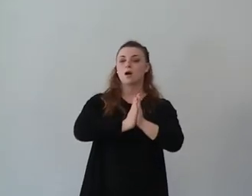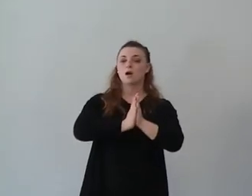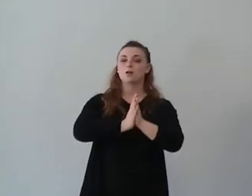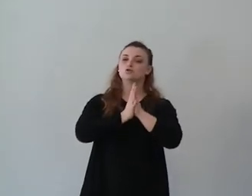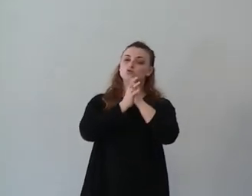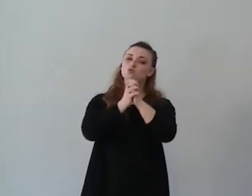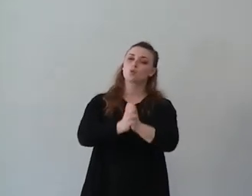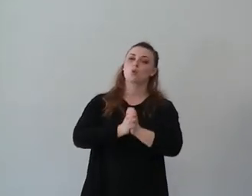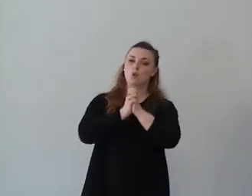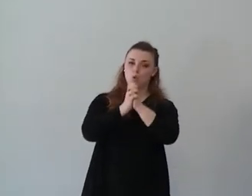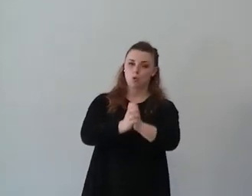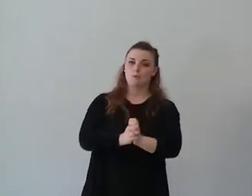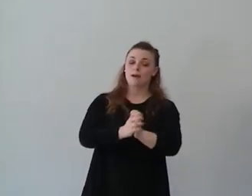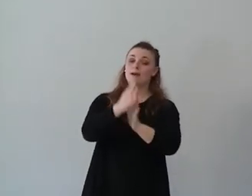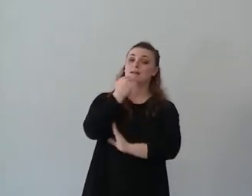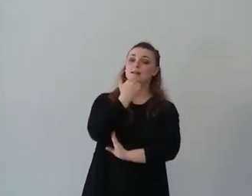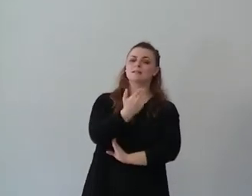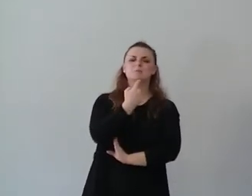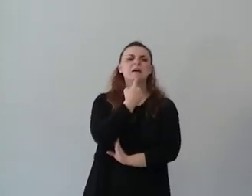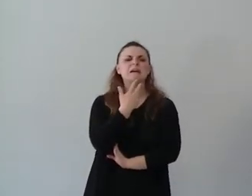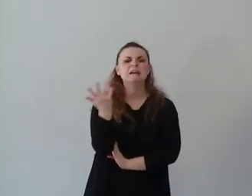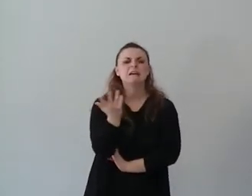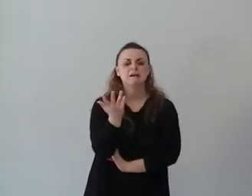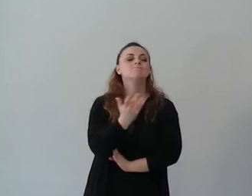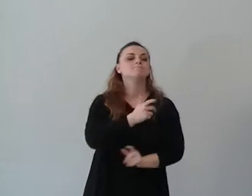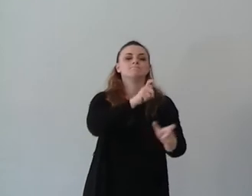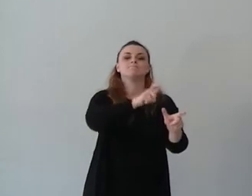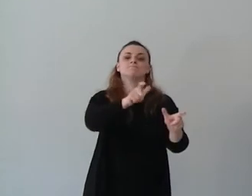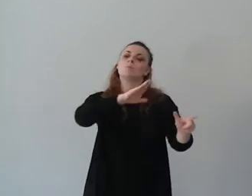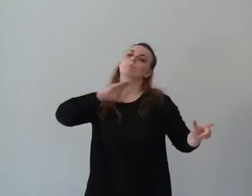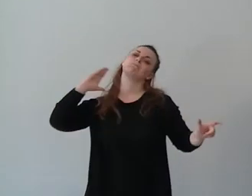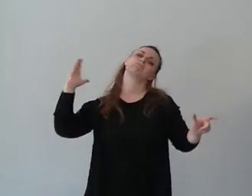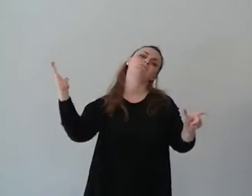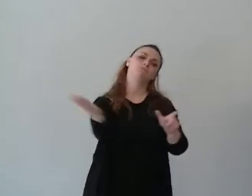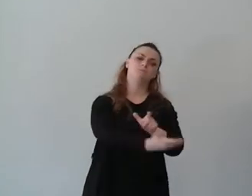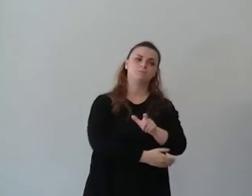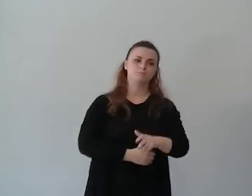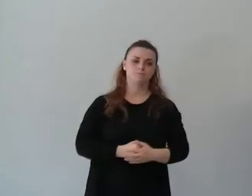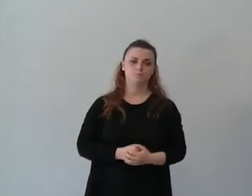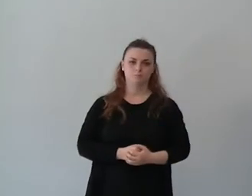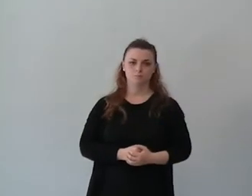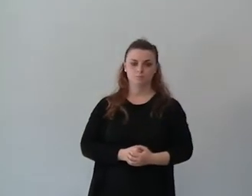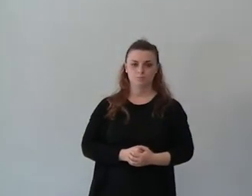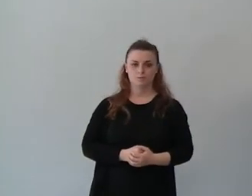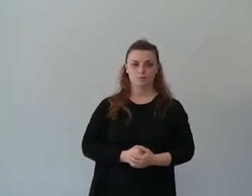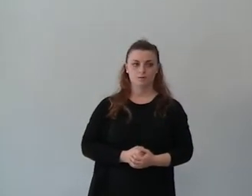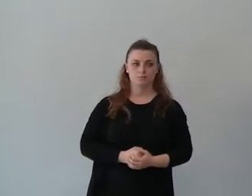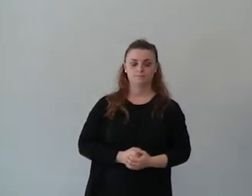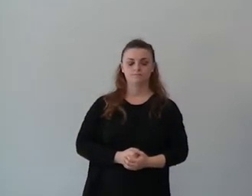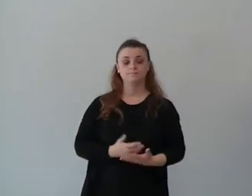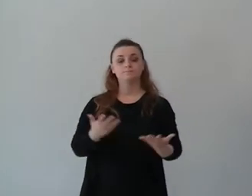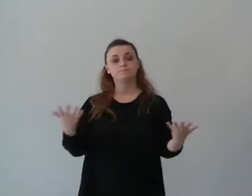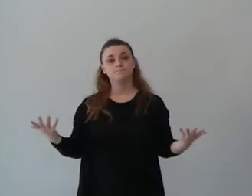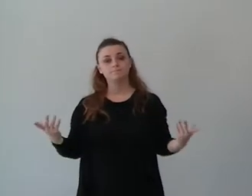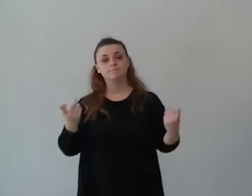e ringraziamenti per tutti gli uomini. We all need to be praying for leaders in our lives. Dobbiamo